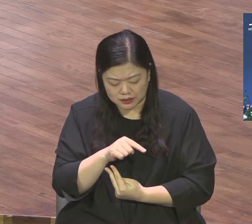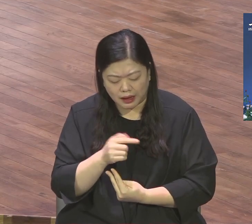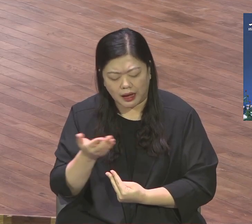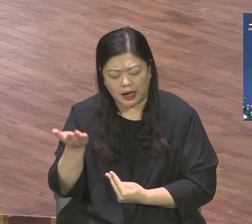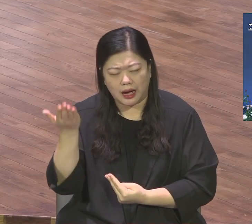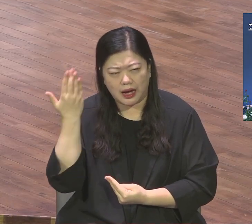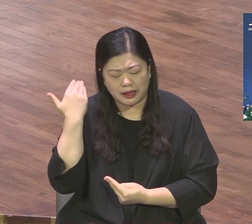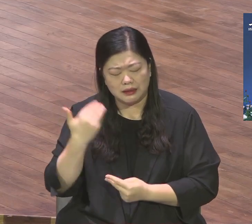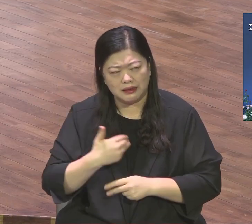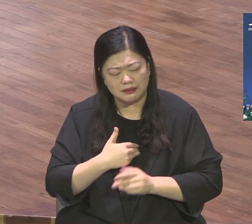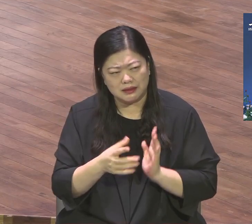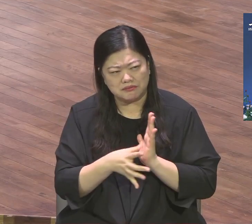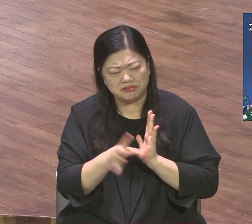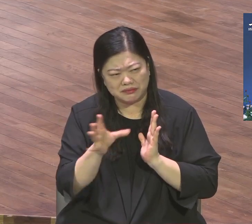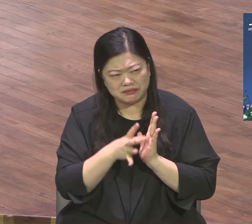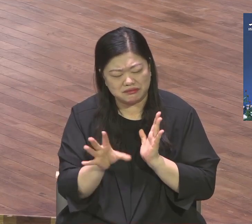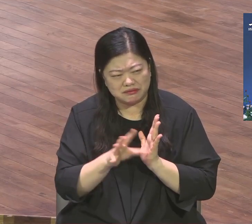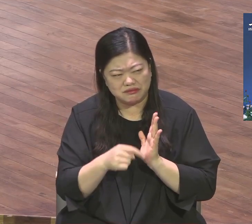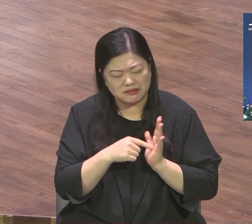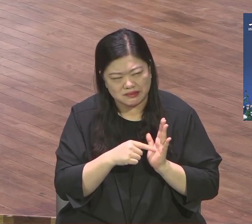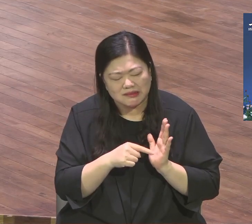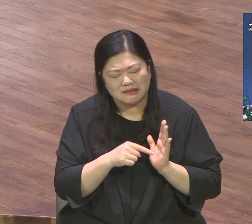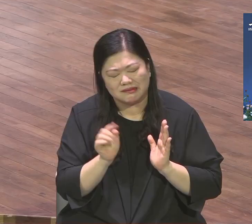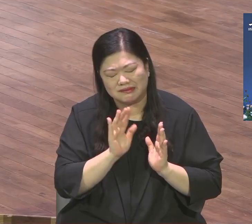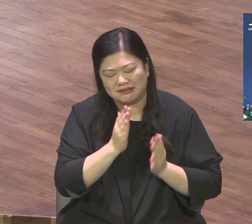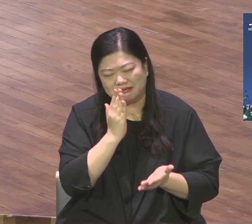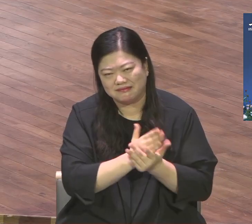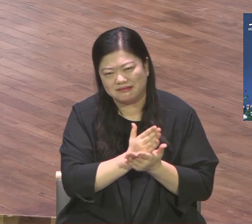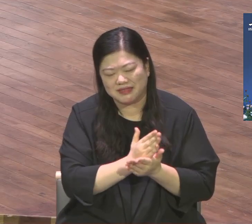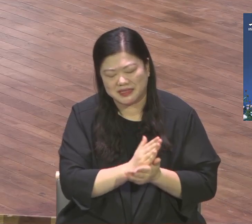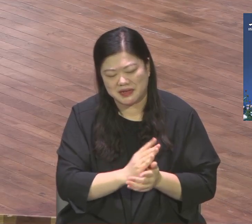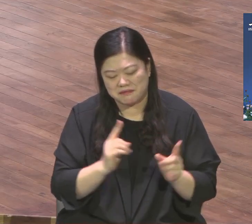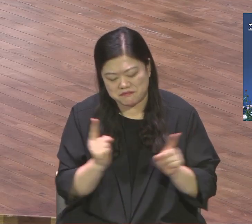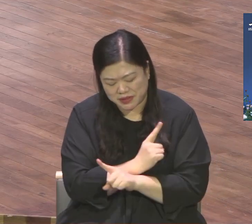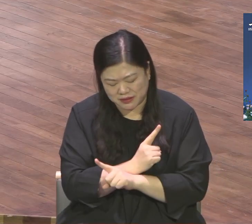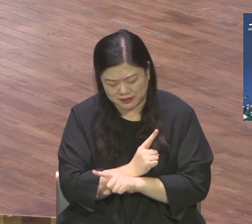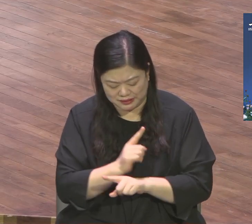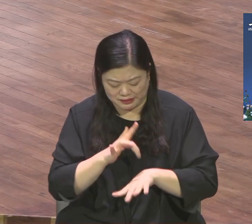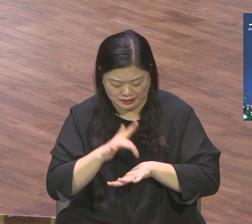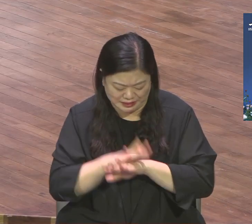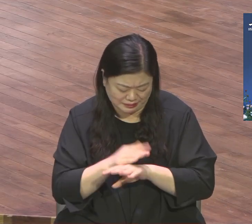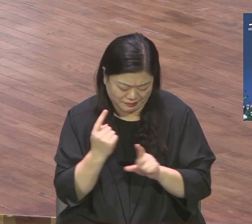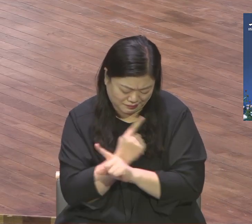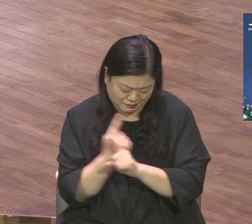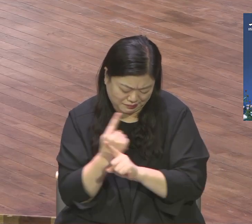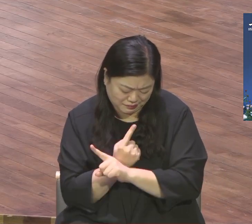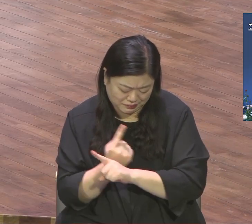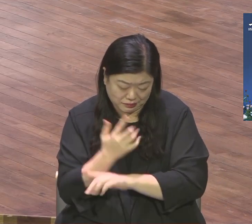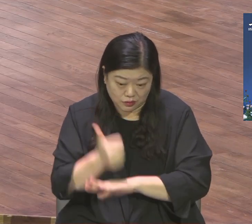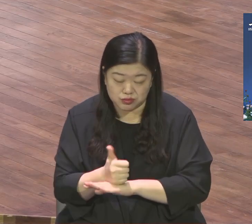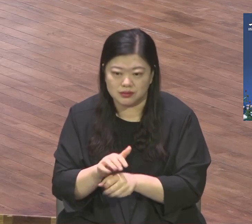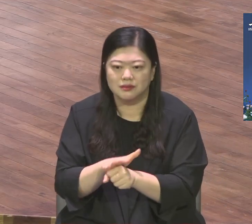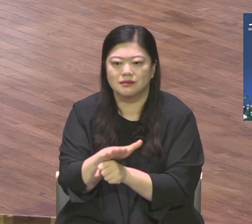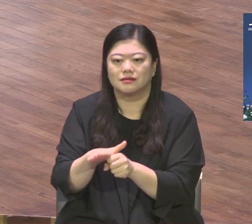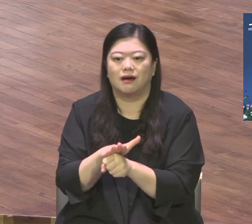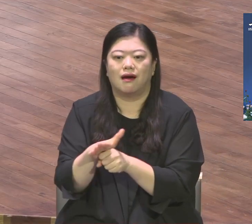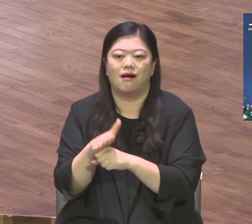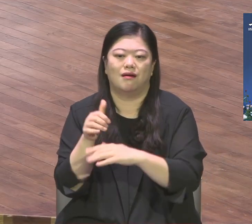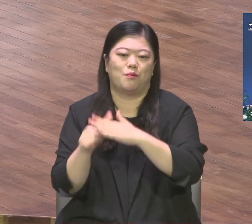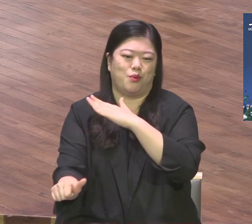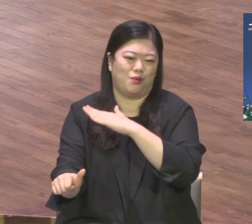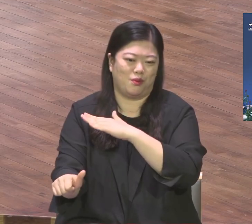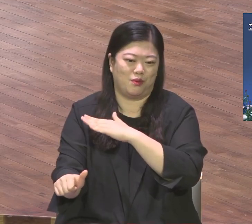예체질이 변하기 시작했어요. 어떻게 변했냐? 사랑의 사도로. 그렇게 영적으로